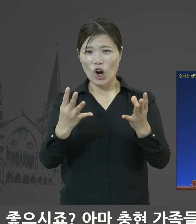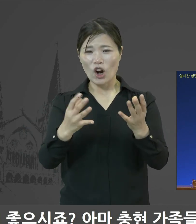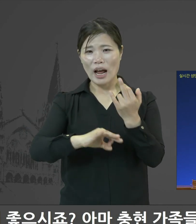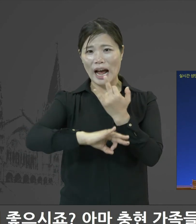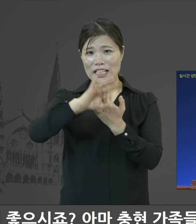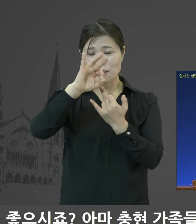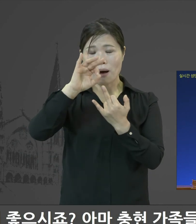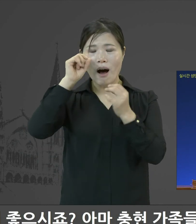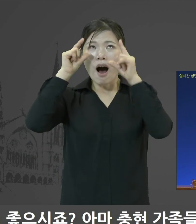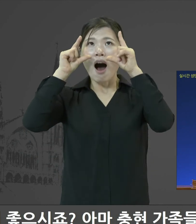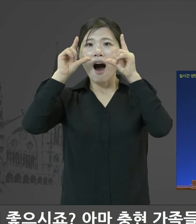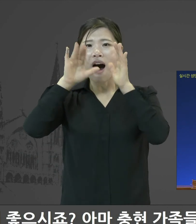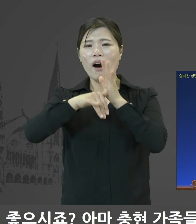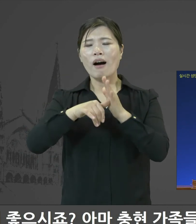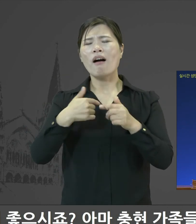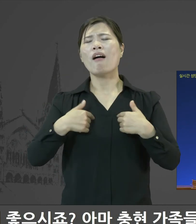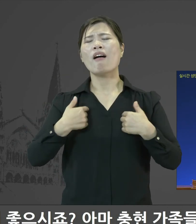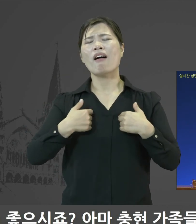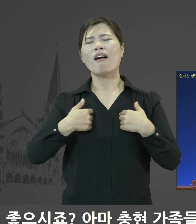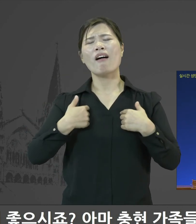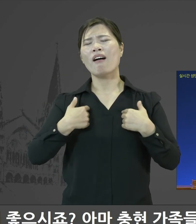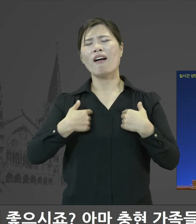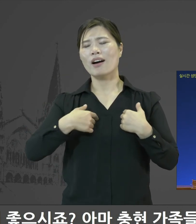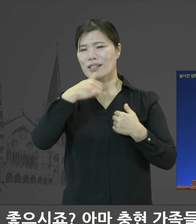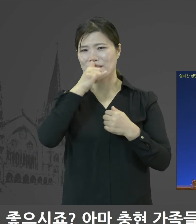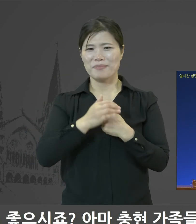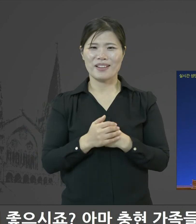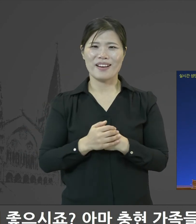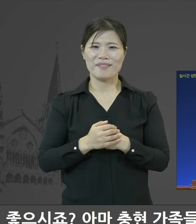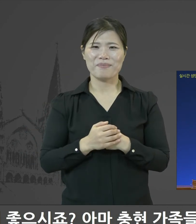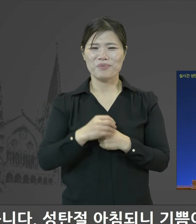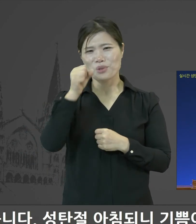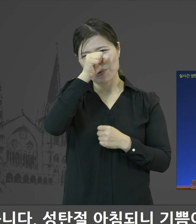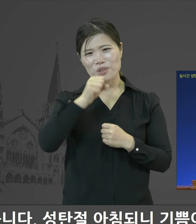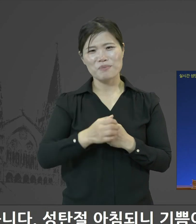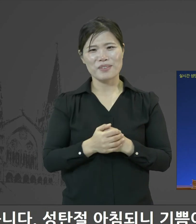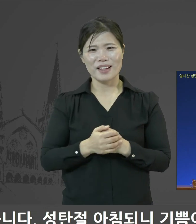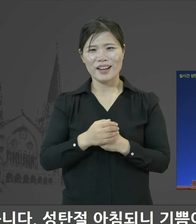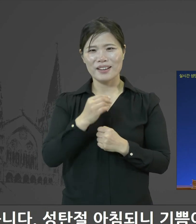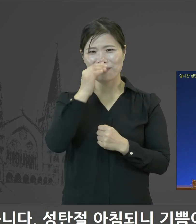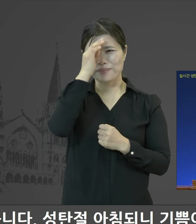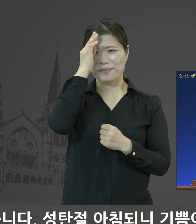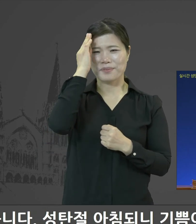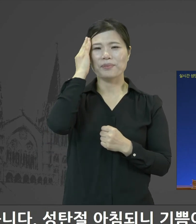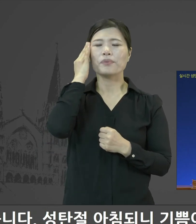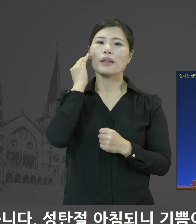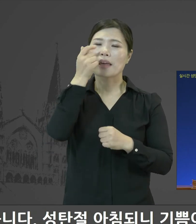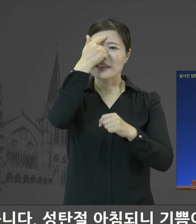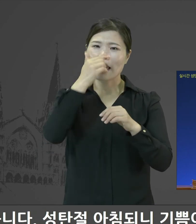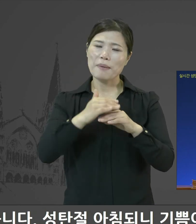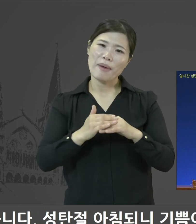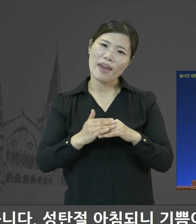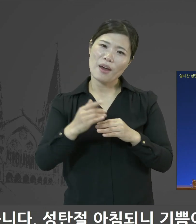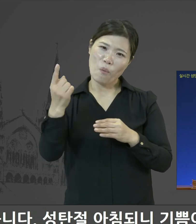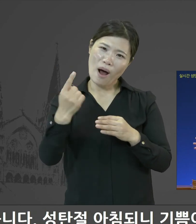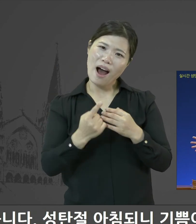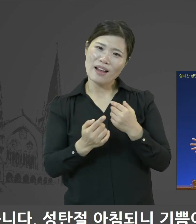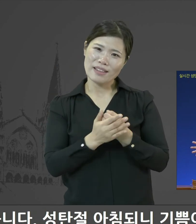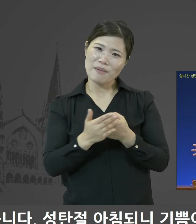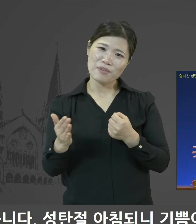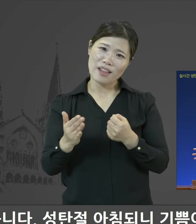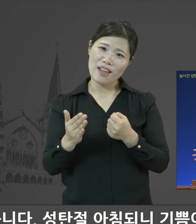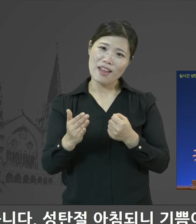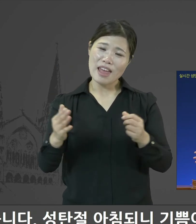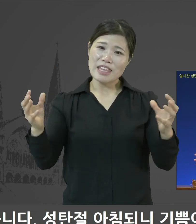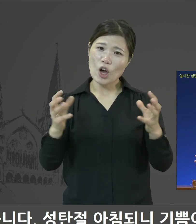막 이렇게 밀려오는 거예요. 얼마나 감사한지 몰라요. 좋아요. 예배 오니까